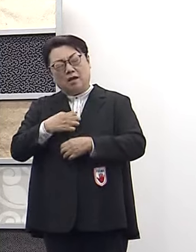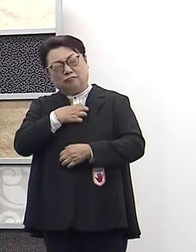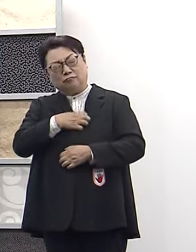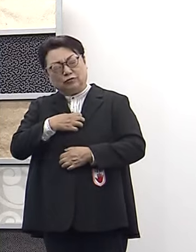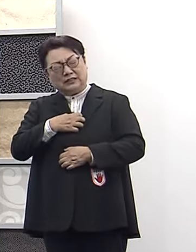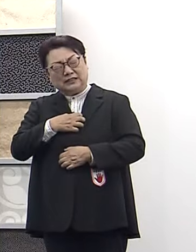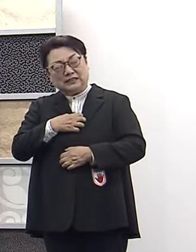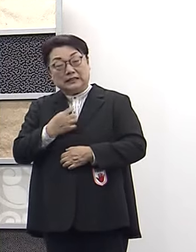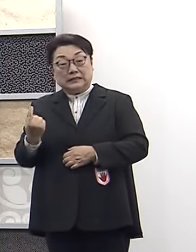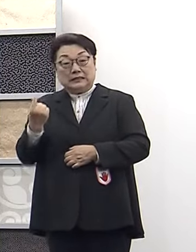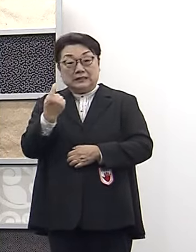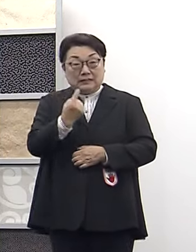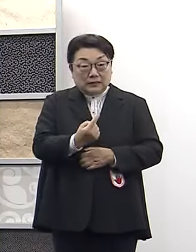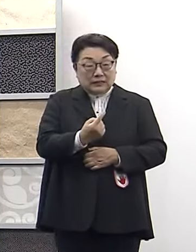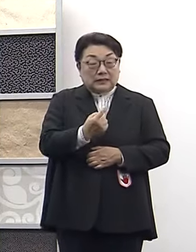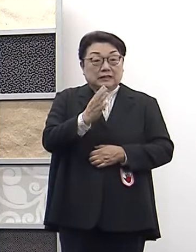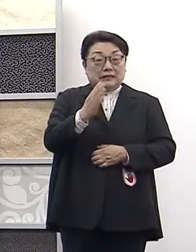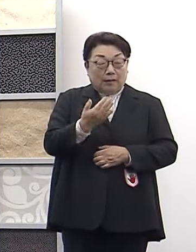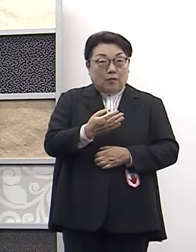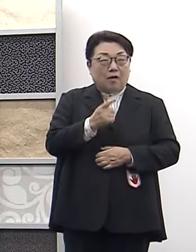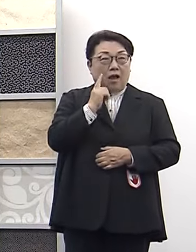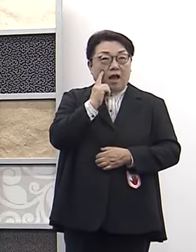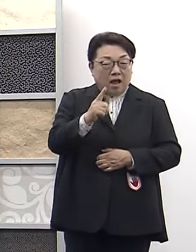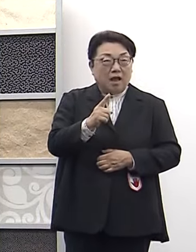も、そういう雰囲気に触れればですね、